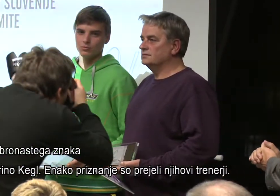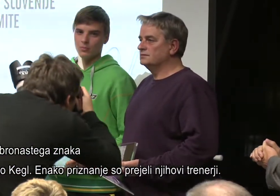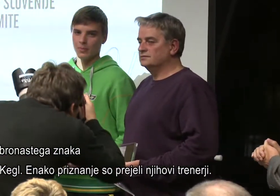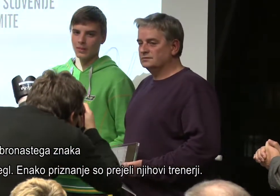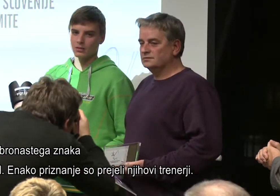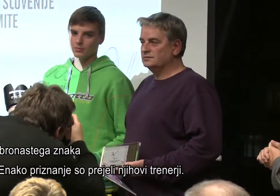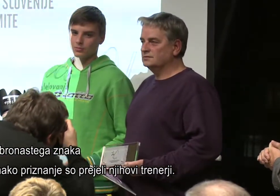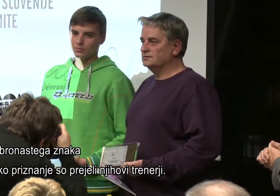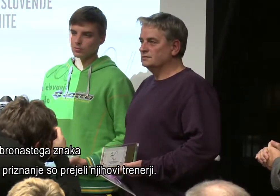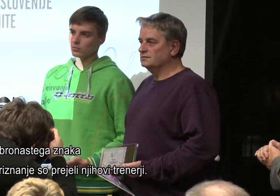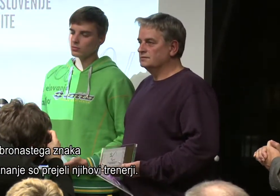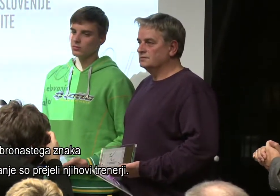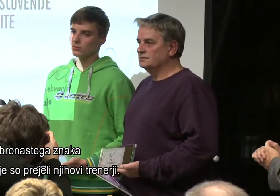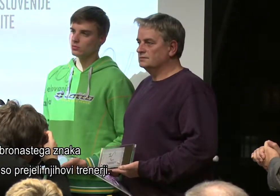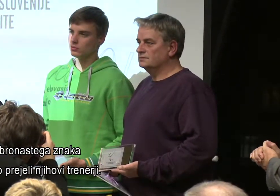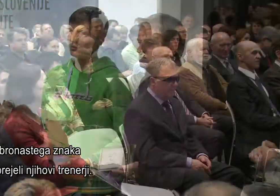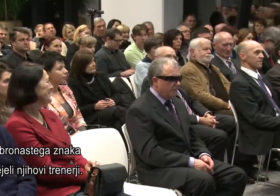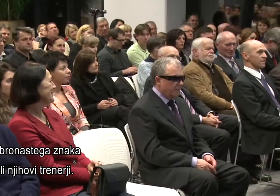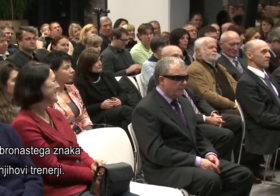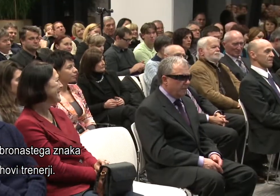Še Marino in Darko, še ena fotografija.